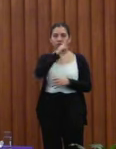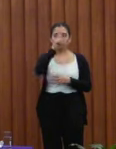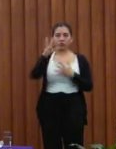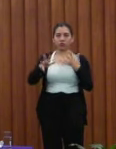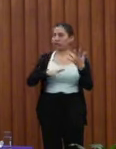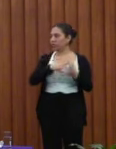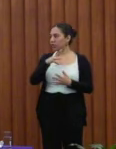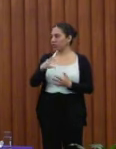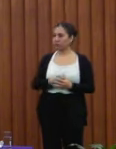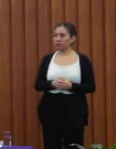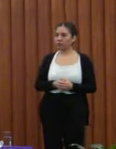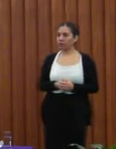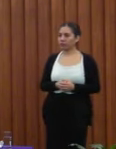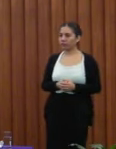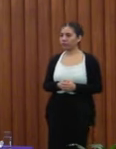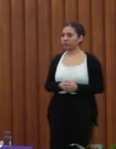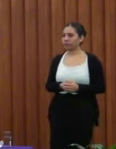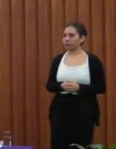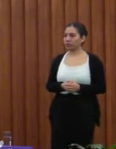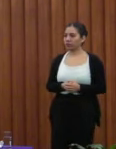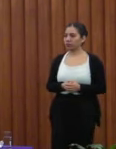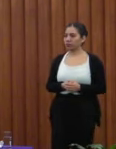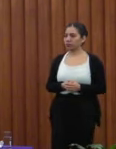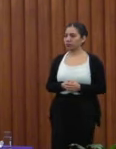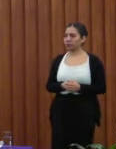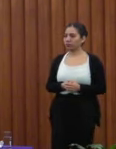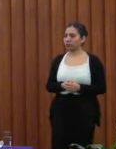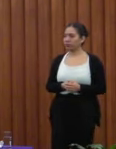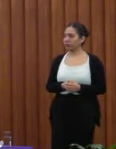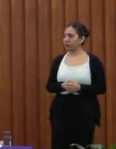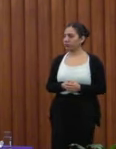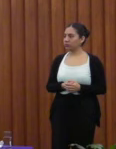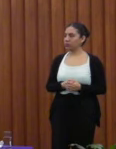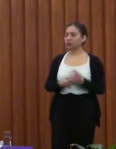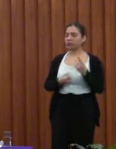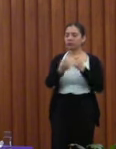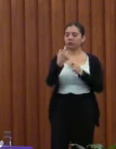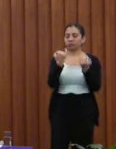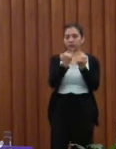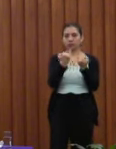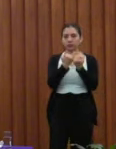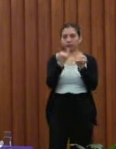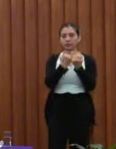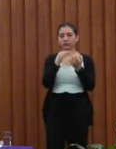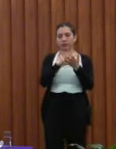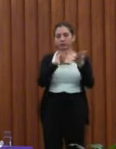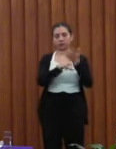abogado? Estado de emoción violenta. Han sido liberados también